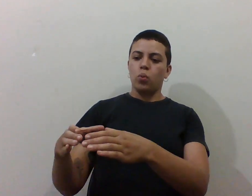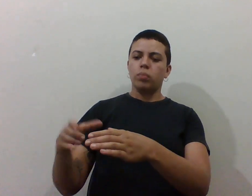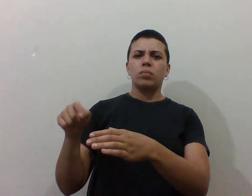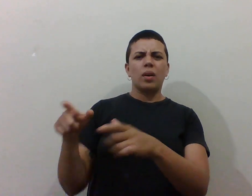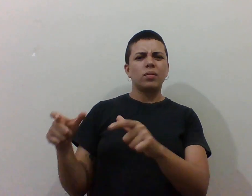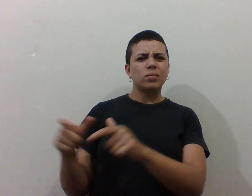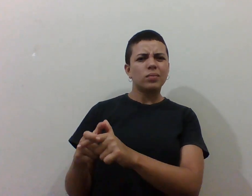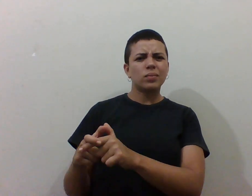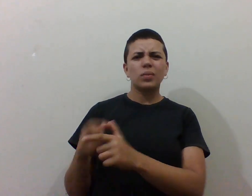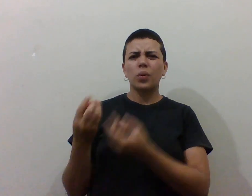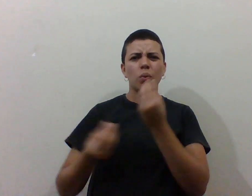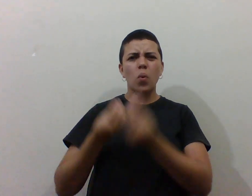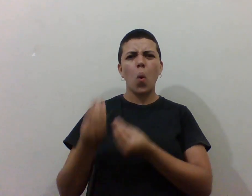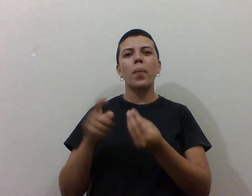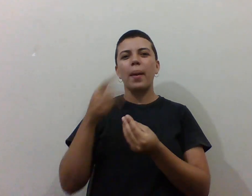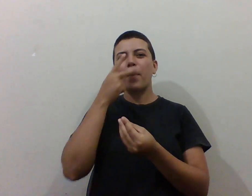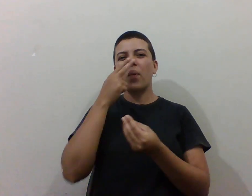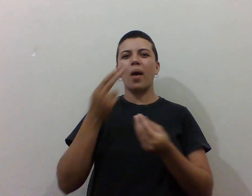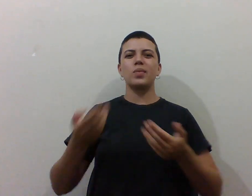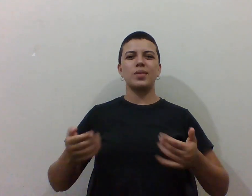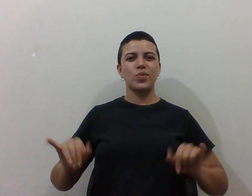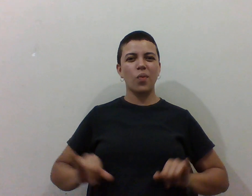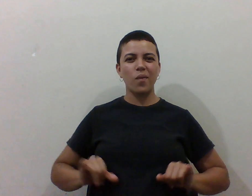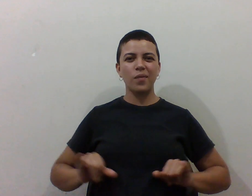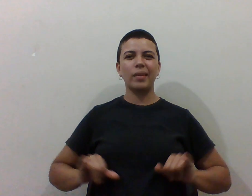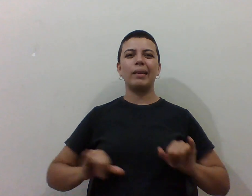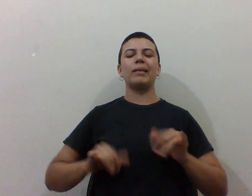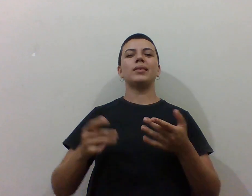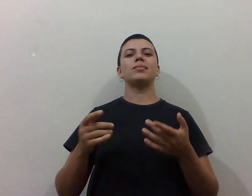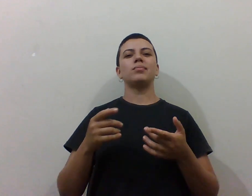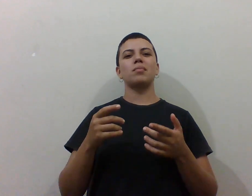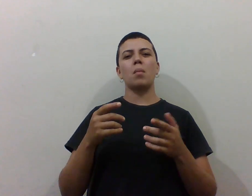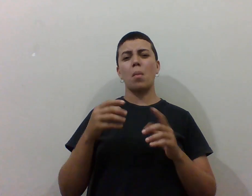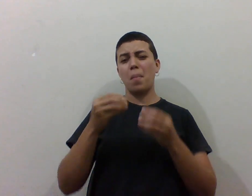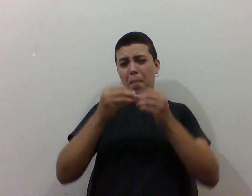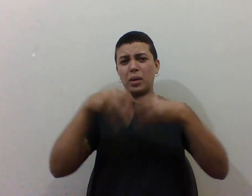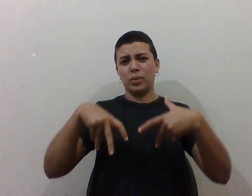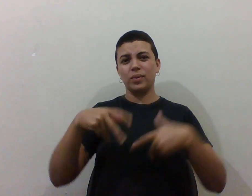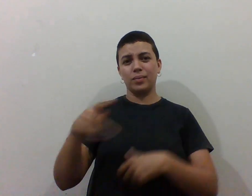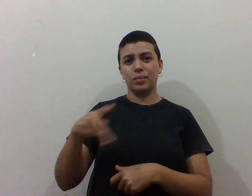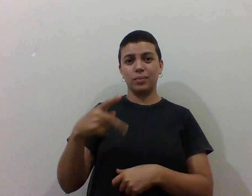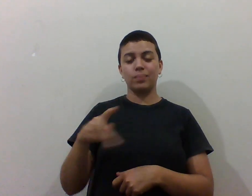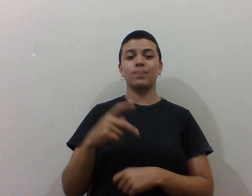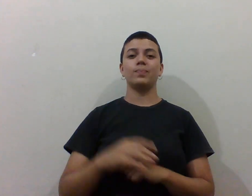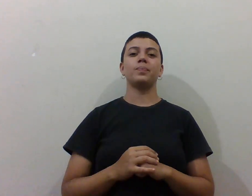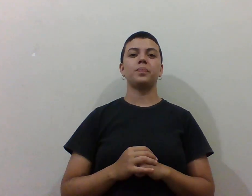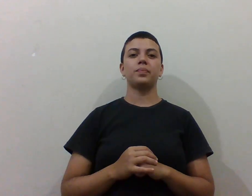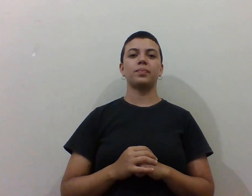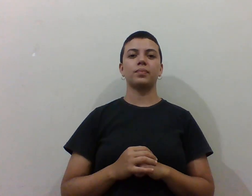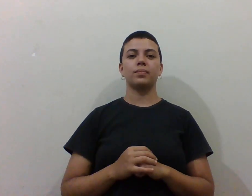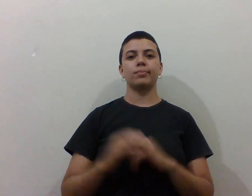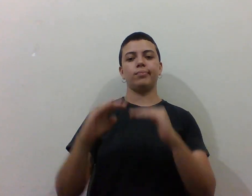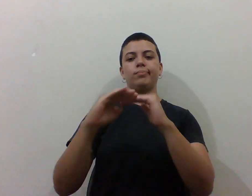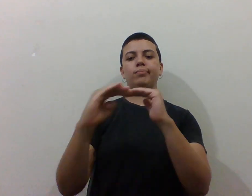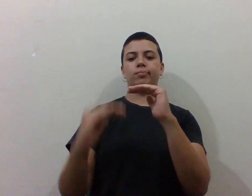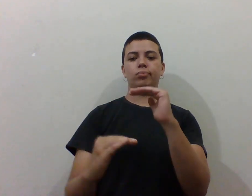por uma desigualdade estruturante, por um desnivelamento, um desrespeito, uma opressão que se perpetua em espaços públicos e